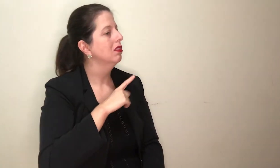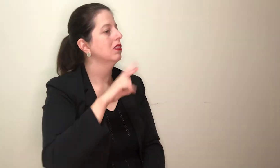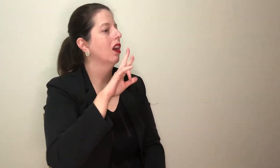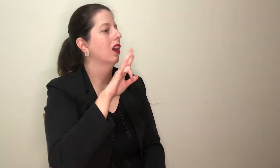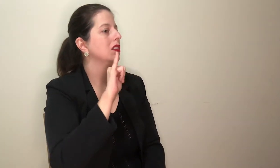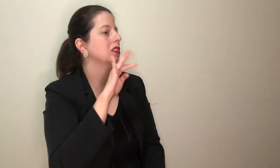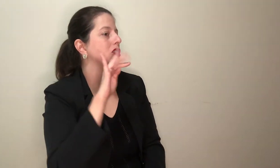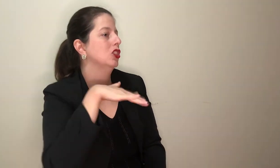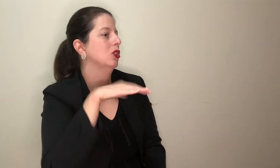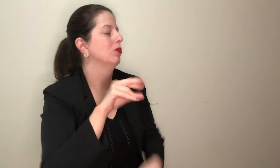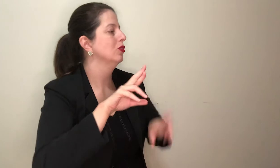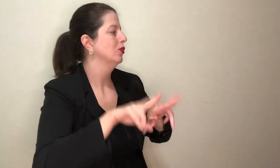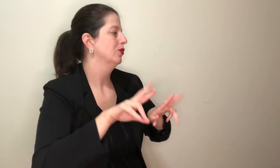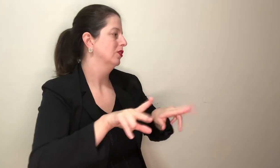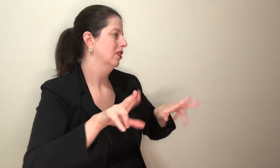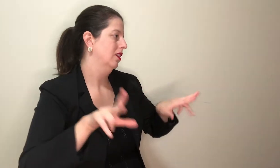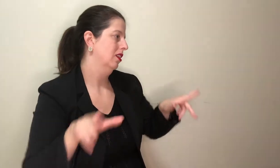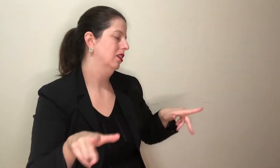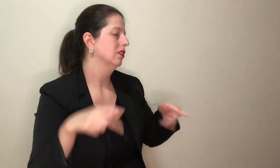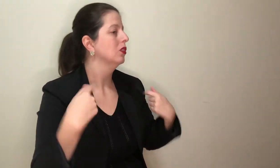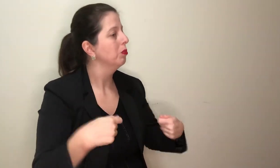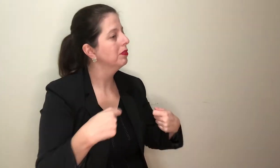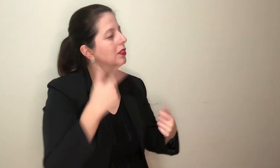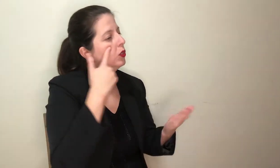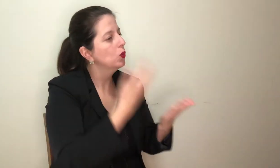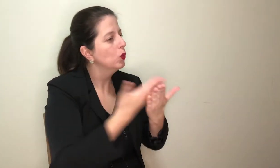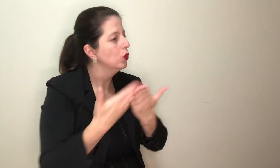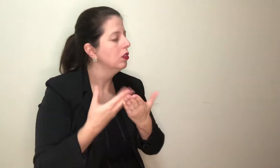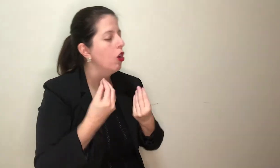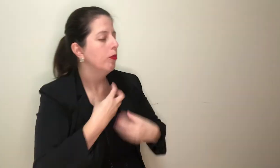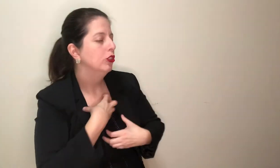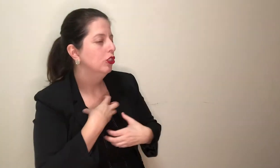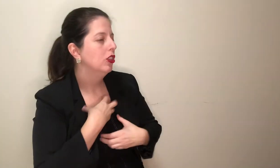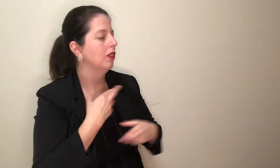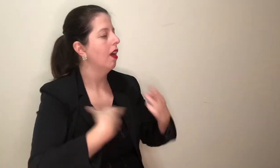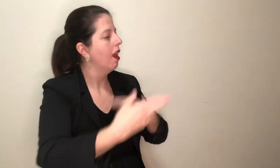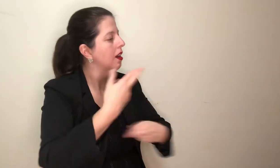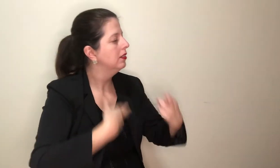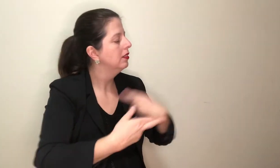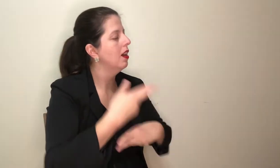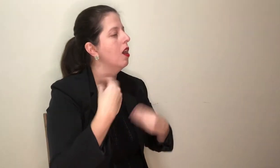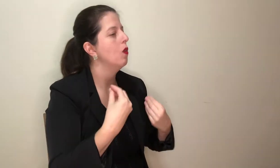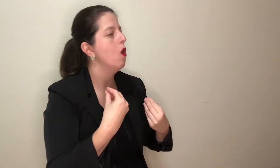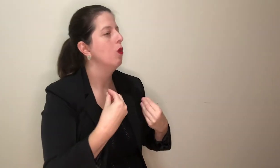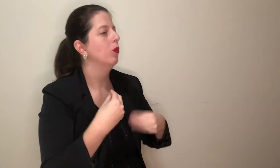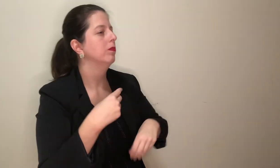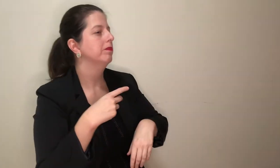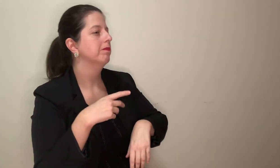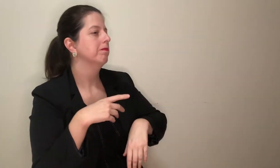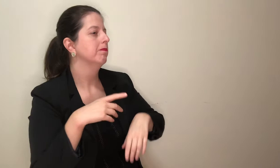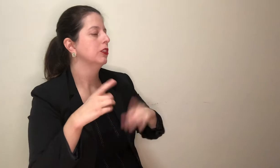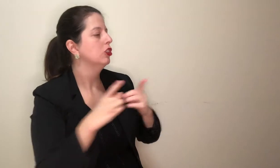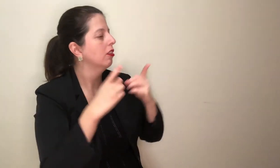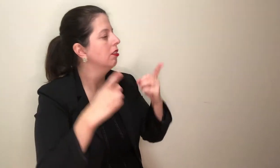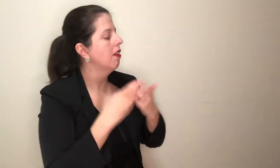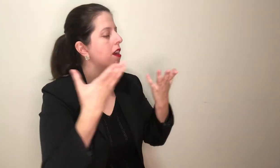de cada surdo tem um ritmo diferente. E aí, durante o seu aprendizado, do seu estudo, é preciso mais